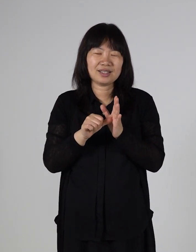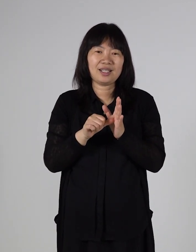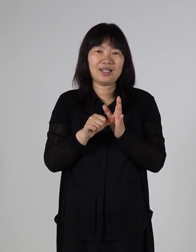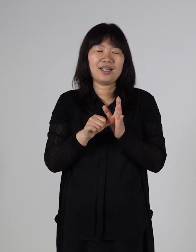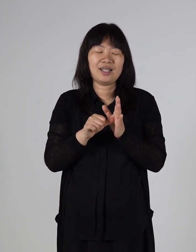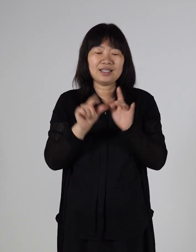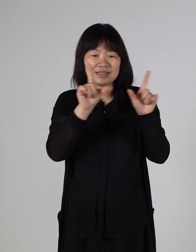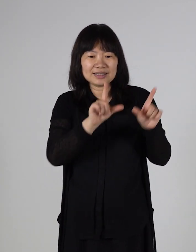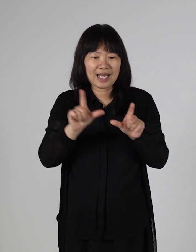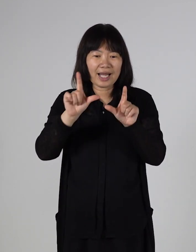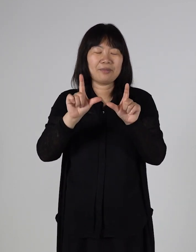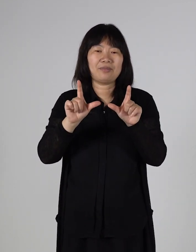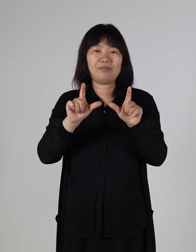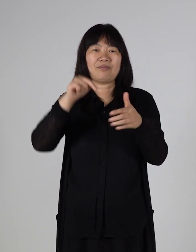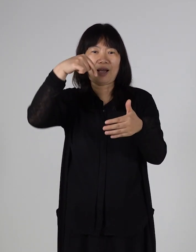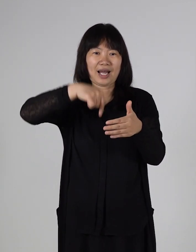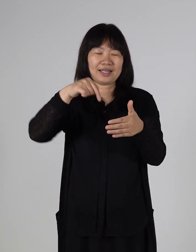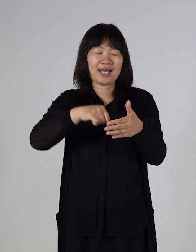삶의